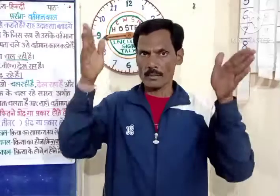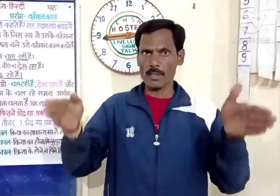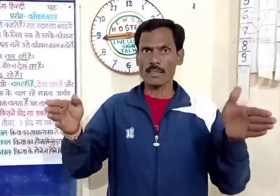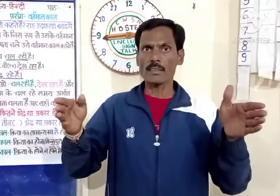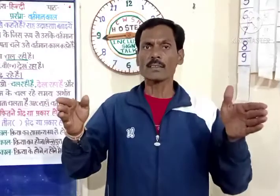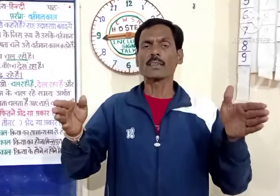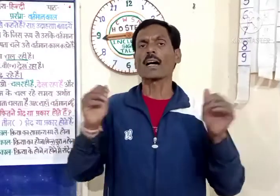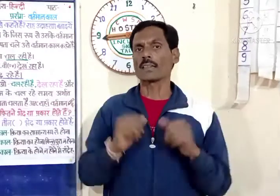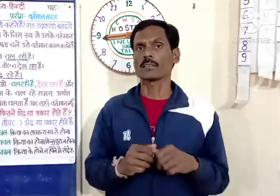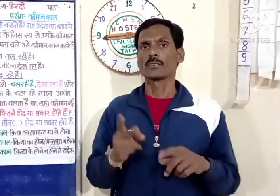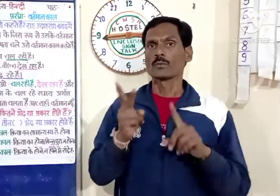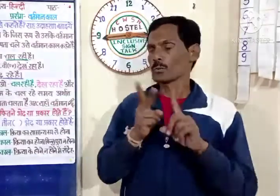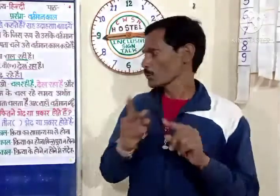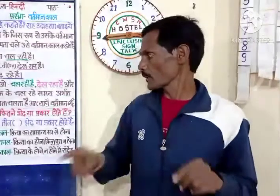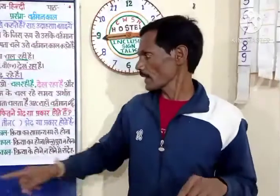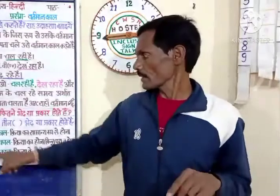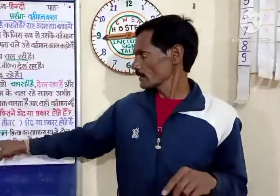वर्तमान काल। दूसरा,